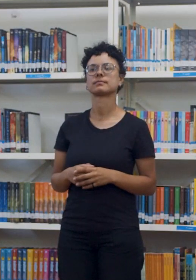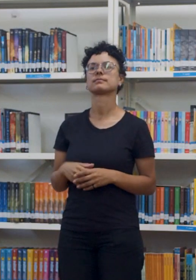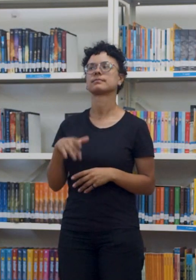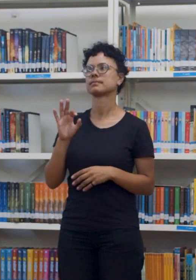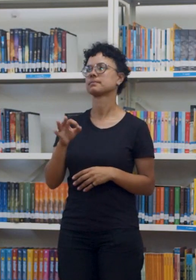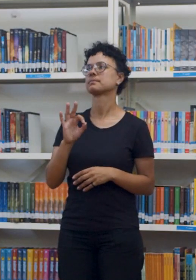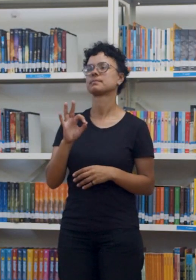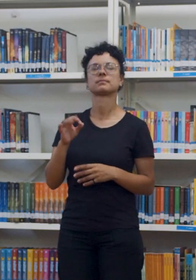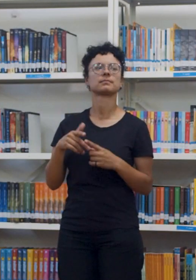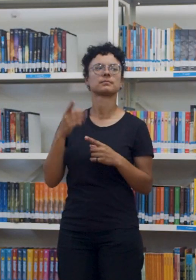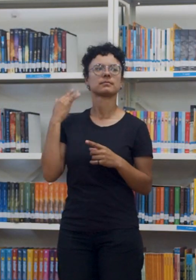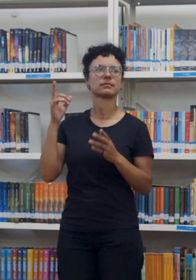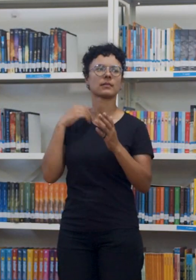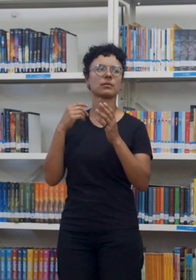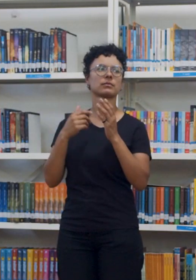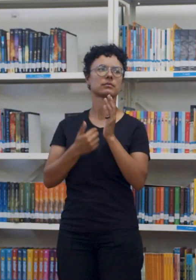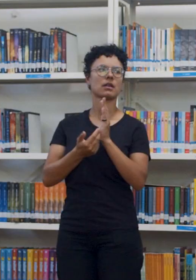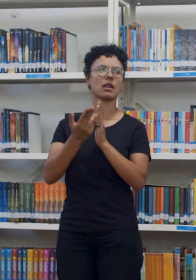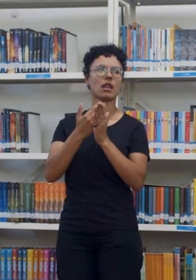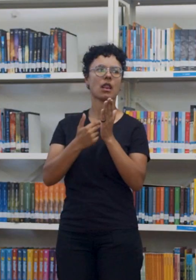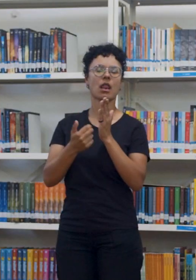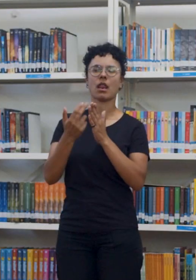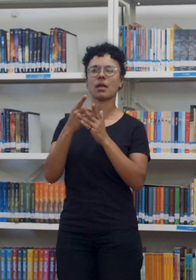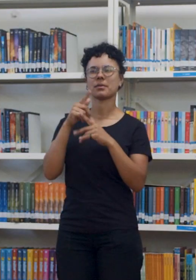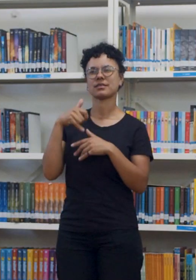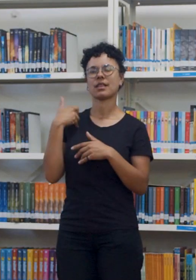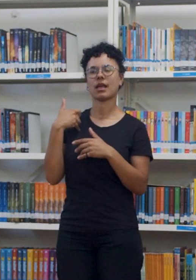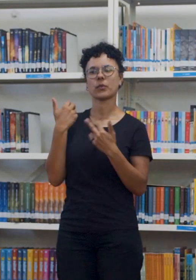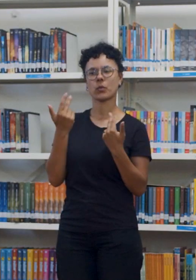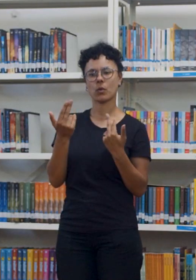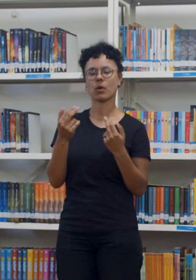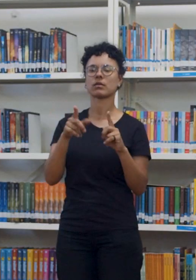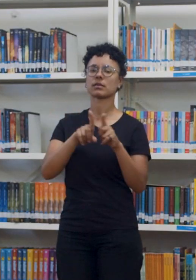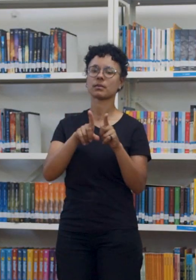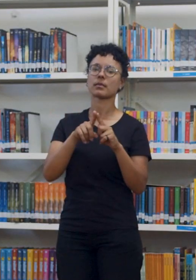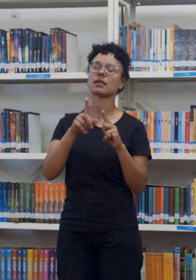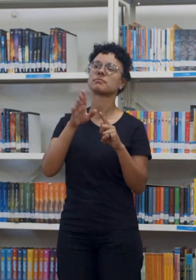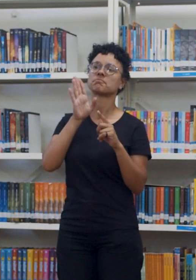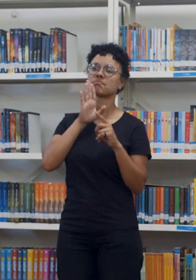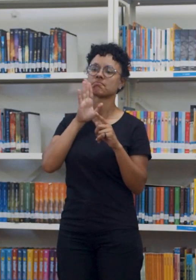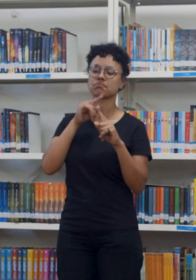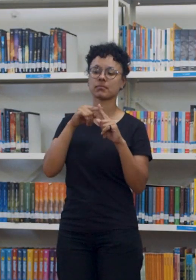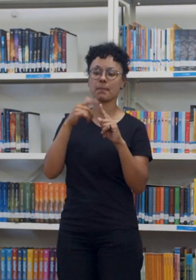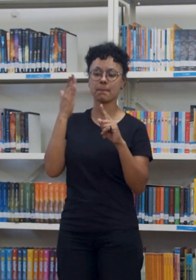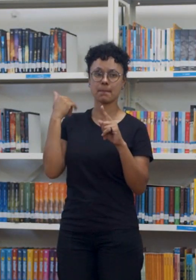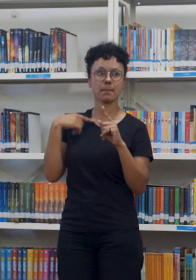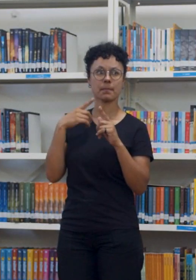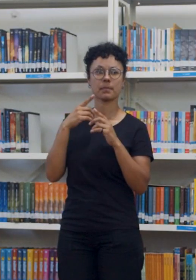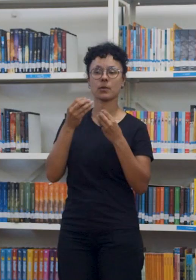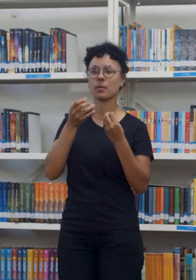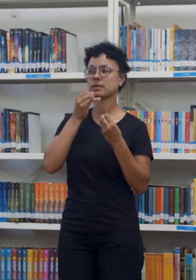interpretação. E Eu fui ilustradora mais ou menos na sua idade. E isso era uma coisa muito legal. Sabe o que eu fazia?